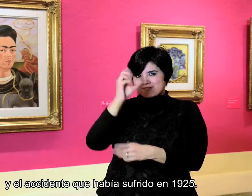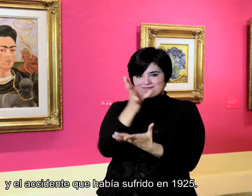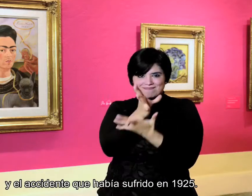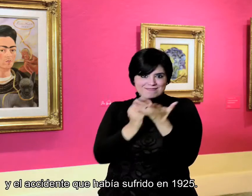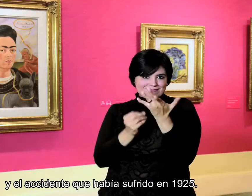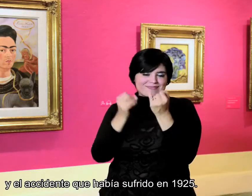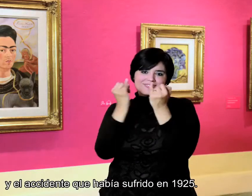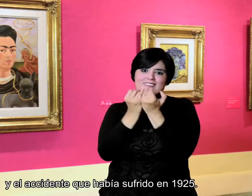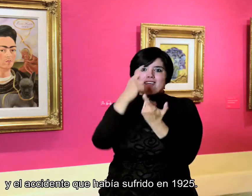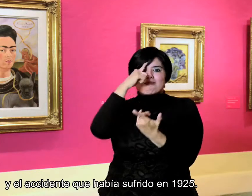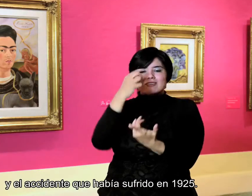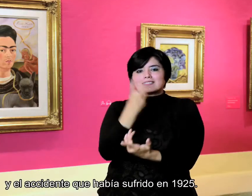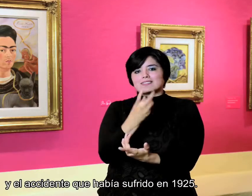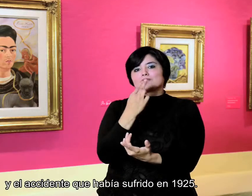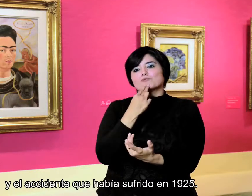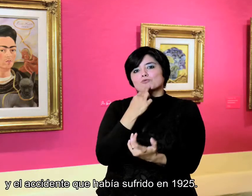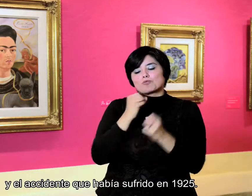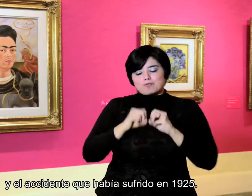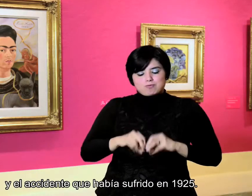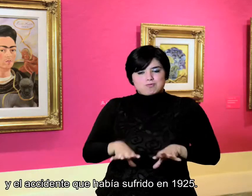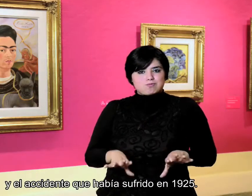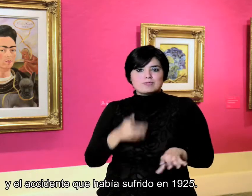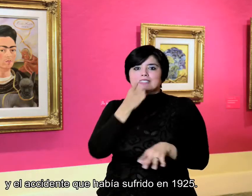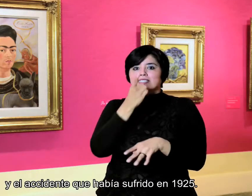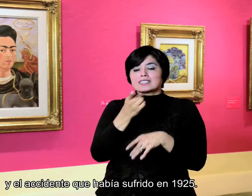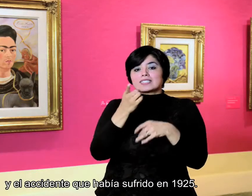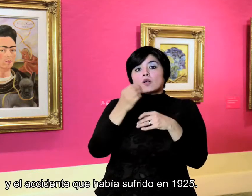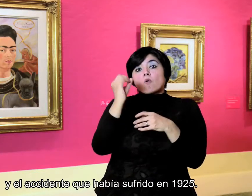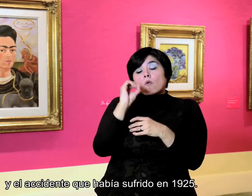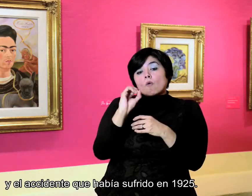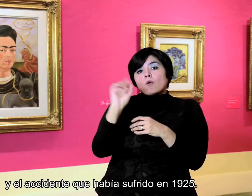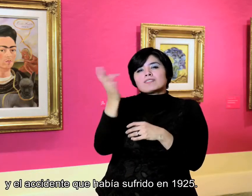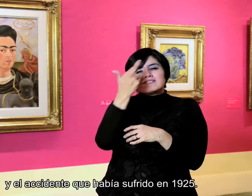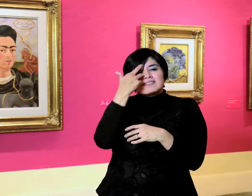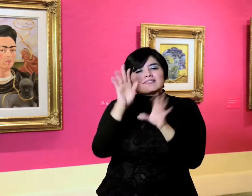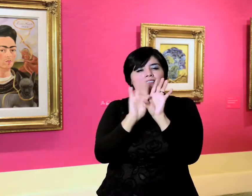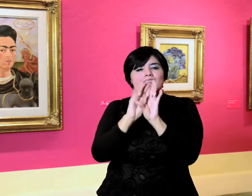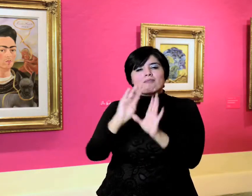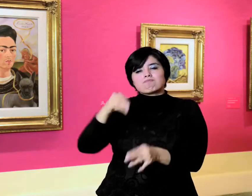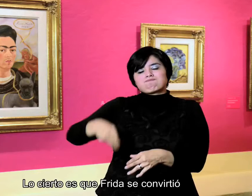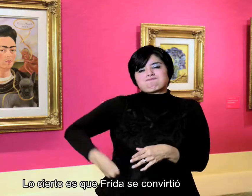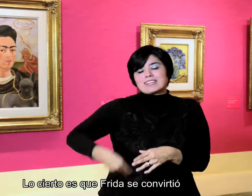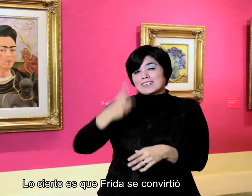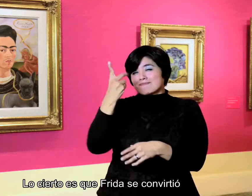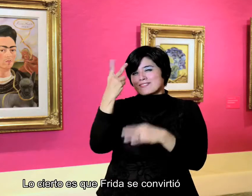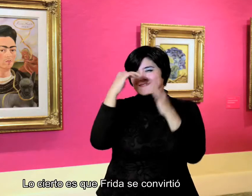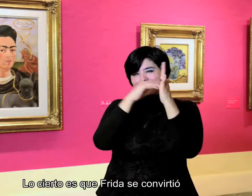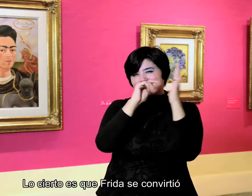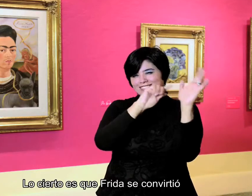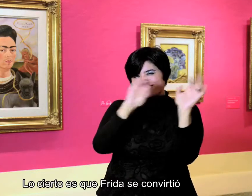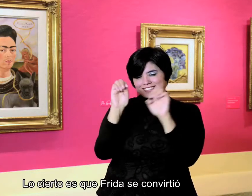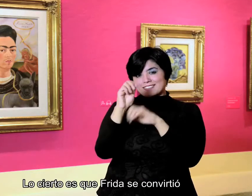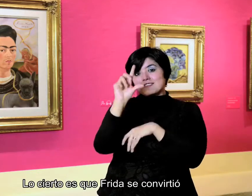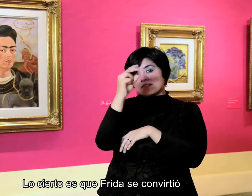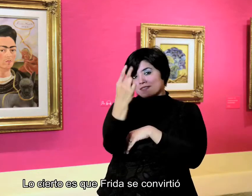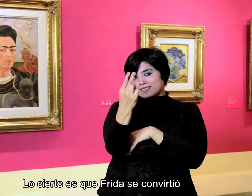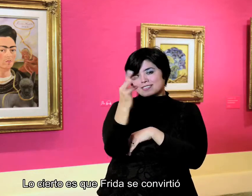el accidente que había sufrido en 1925. Lo cierto es que Frida